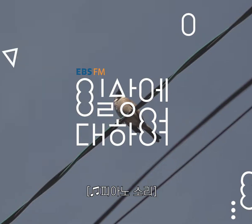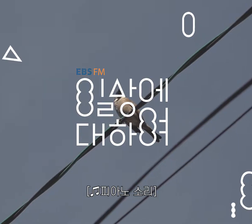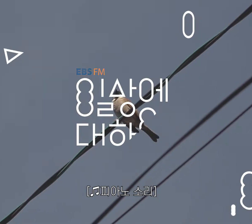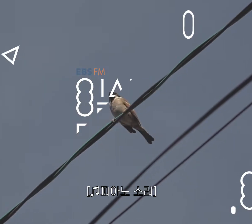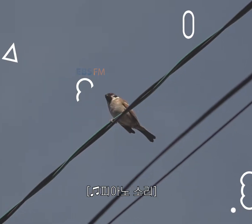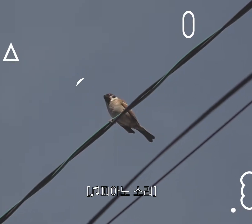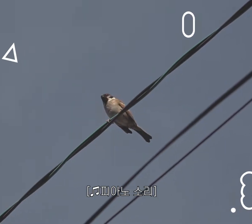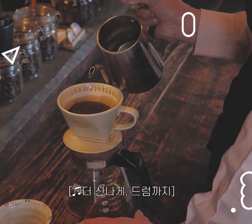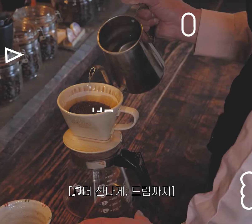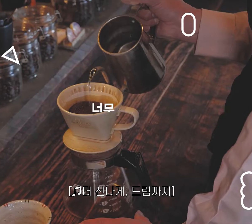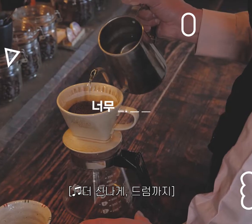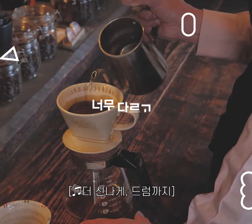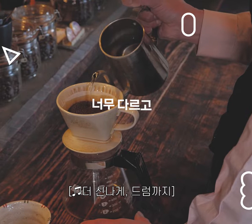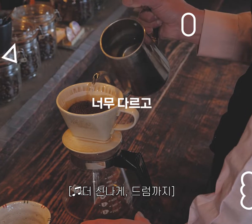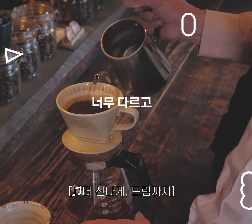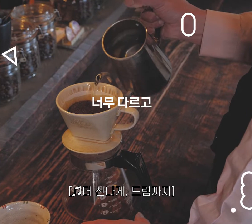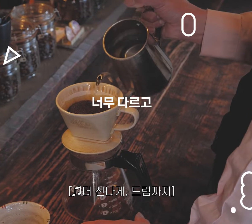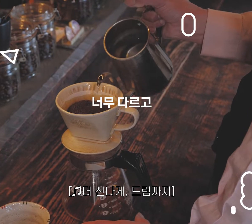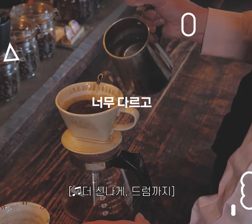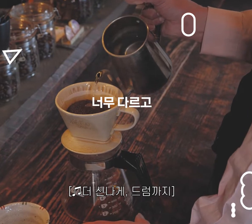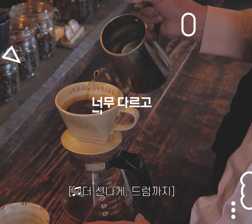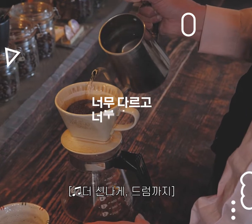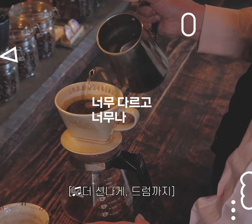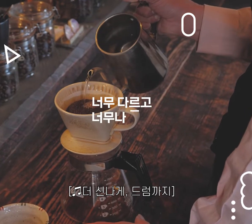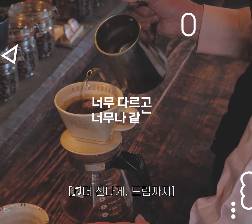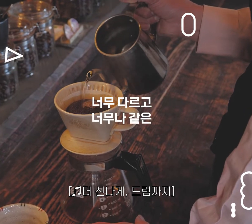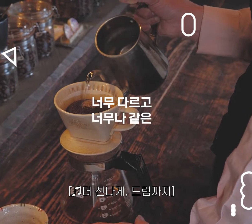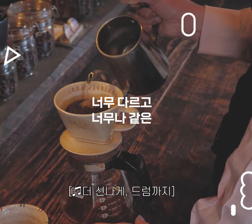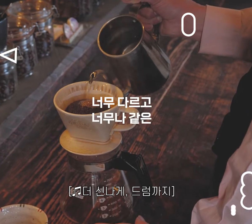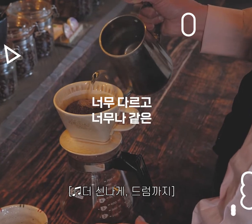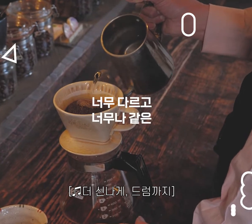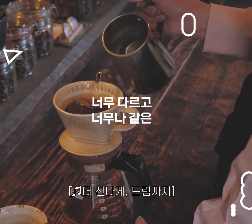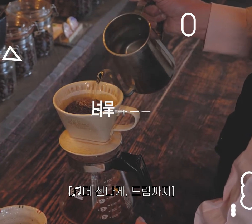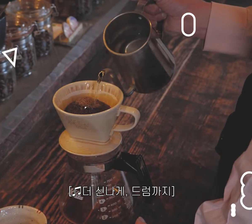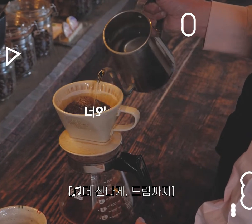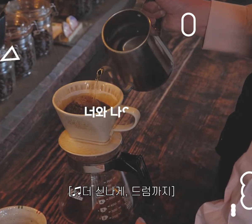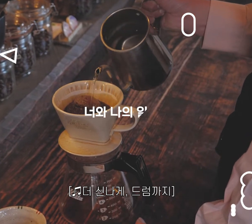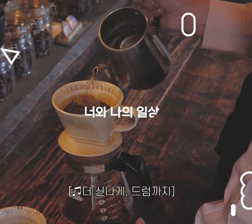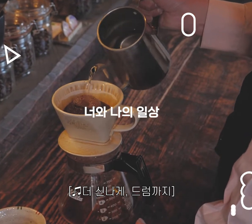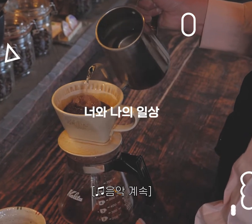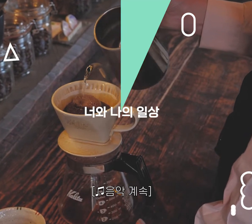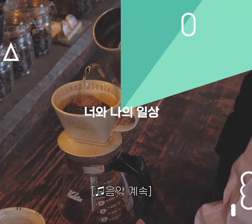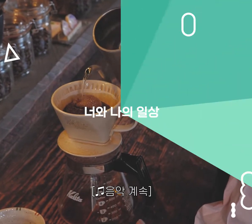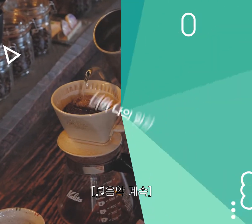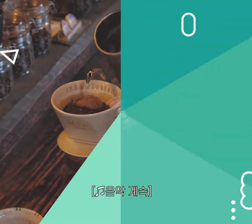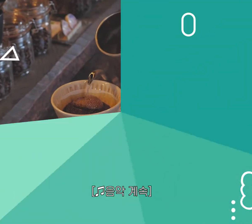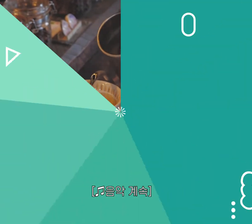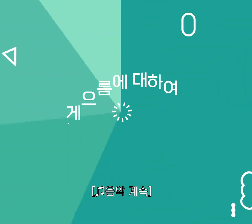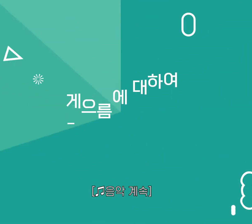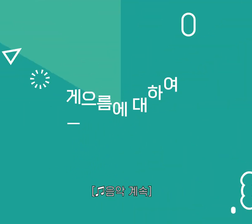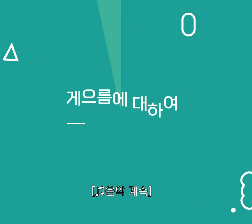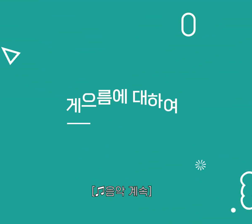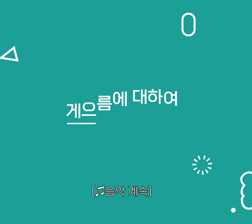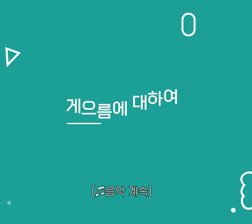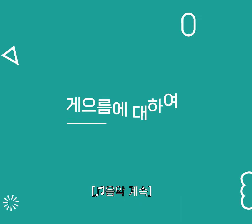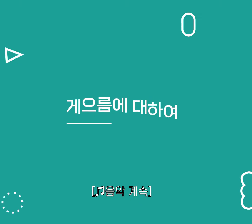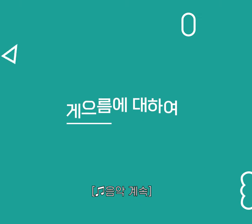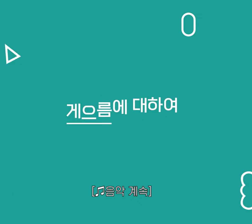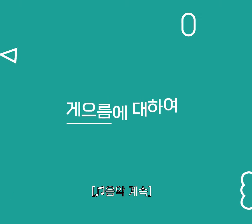너무 다르고 너무나 같은 너와 나의 일상 게으름에 대하여